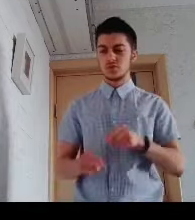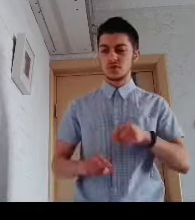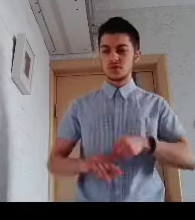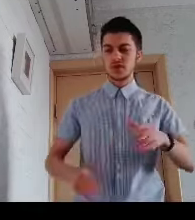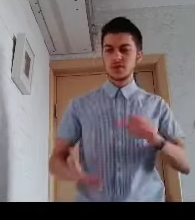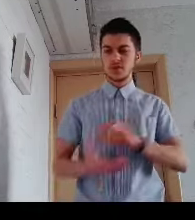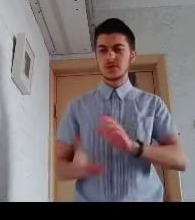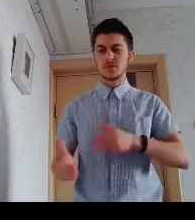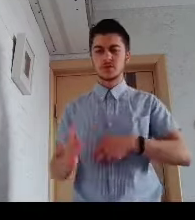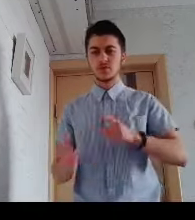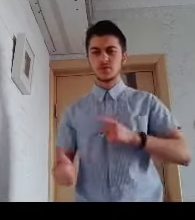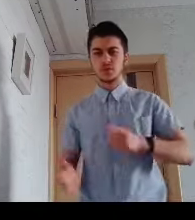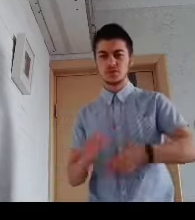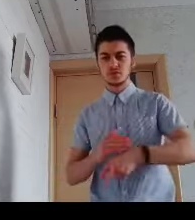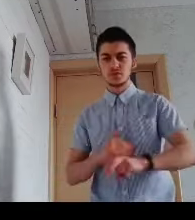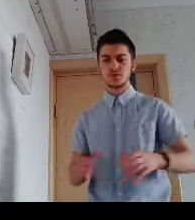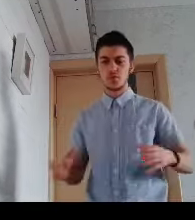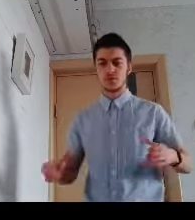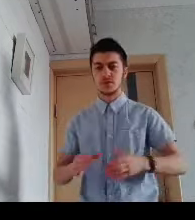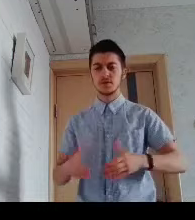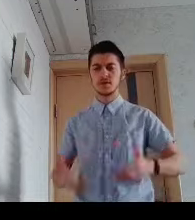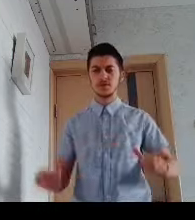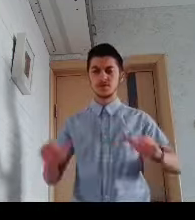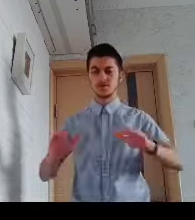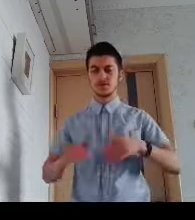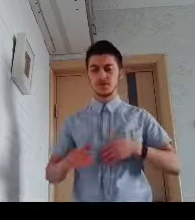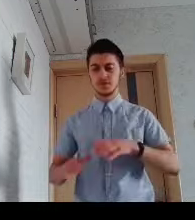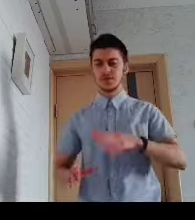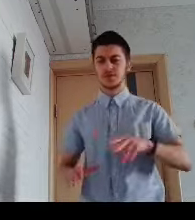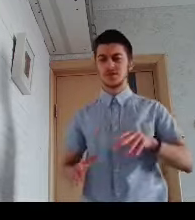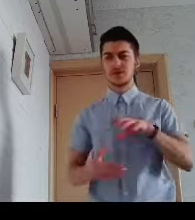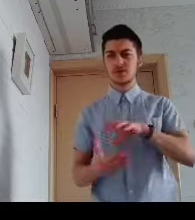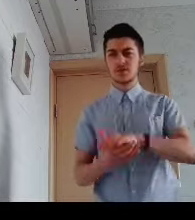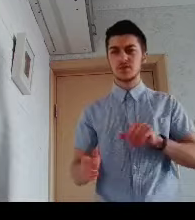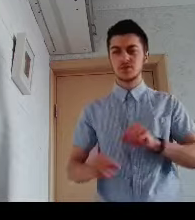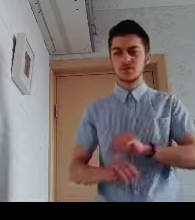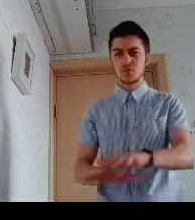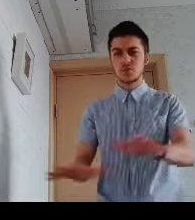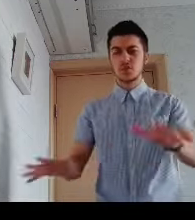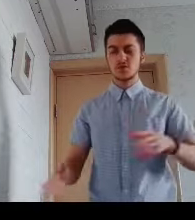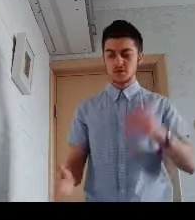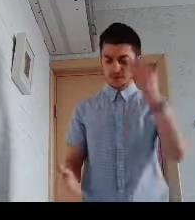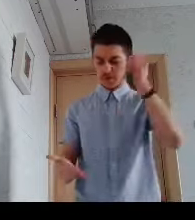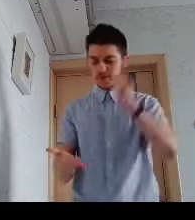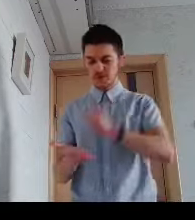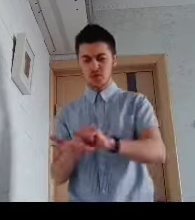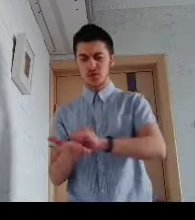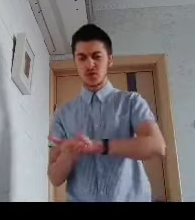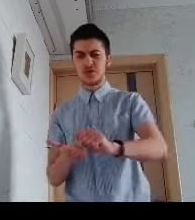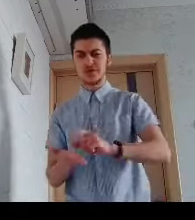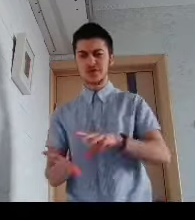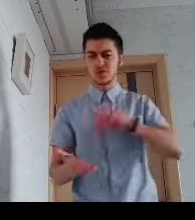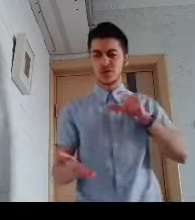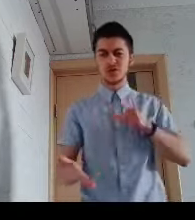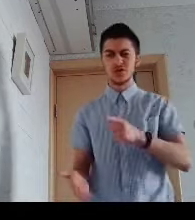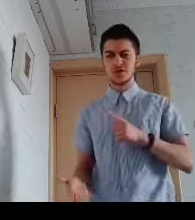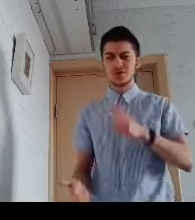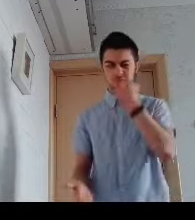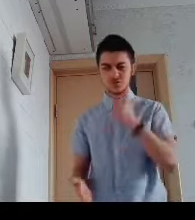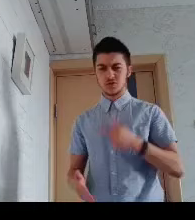чувство, знаешь, и знакомо. Мы оба вышли, как будто из комы. И тот, кто был настигнут врасплох, память стерта. Копируем у друг друга привычки. Мы